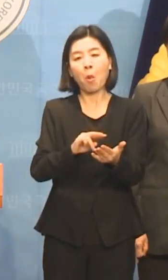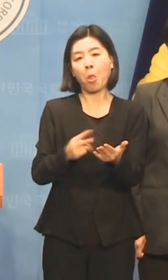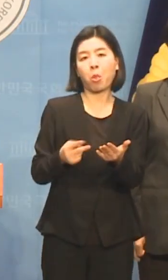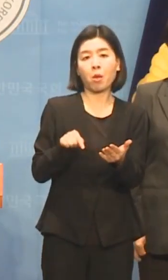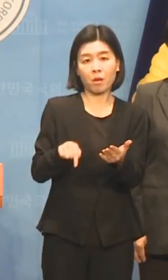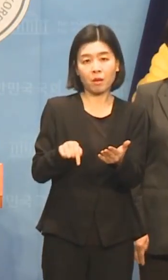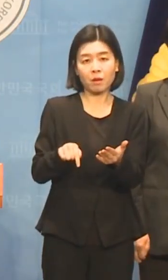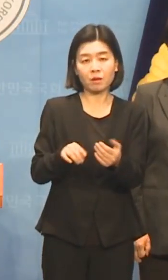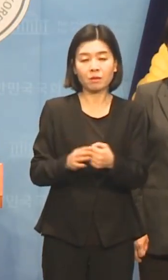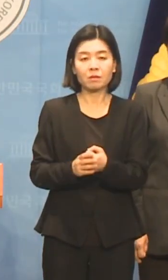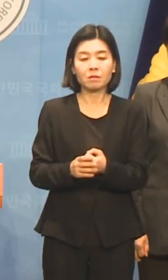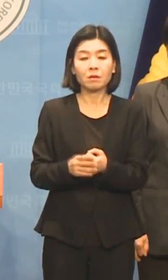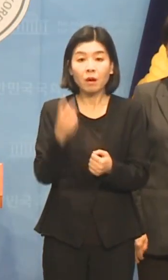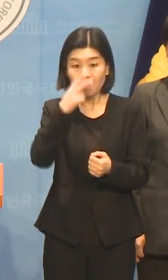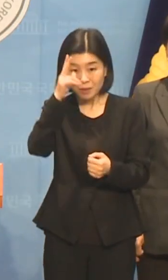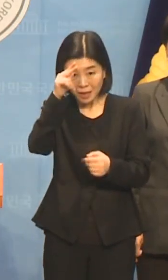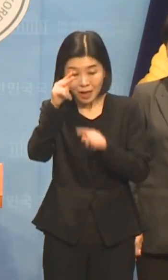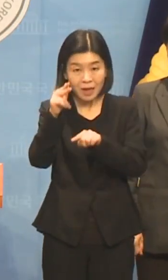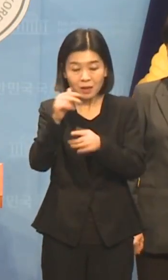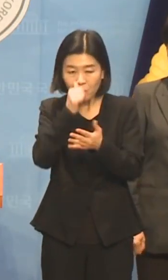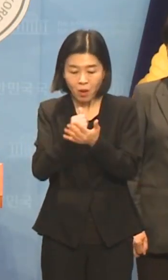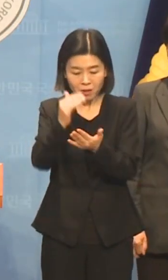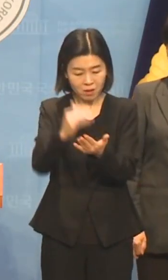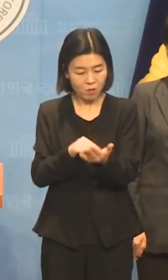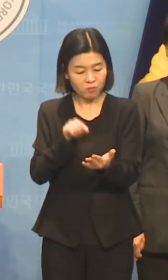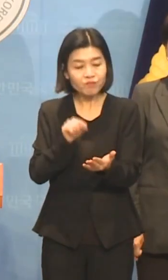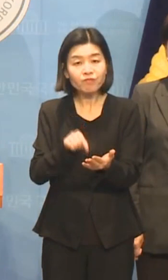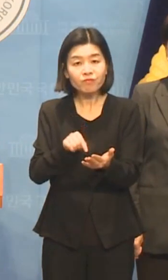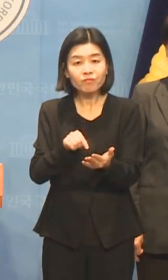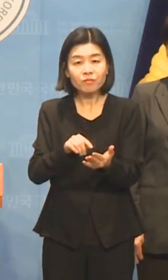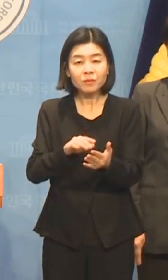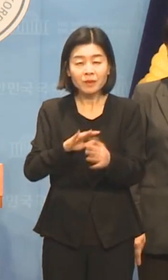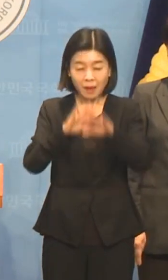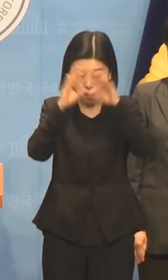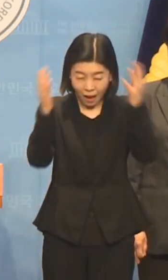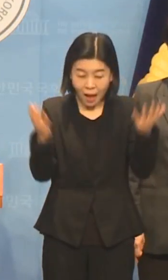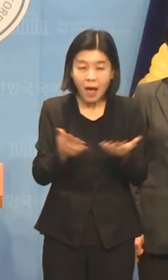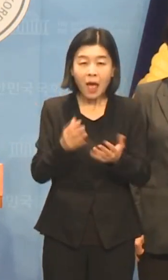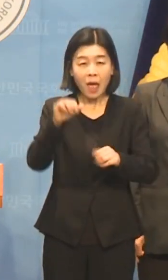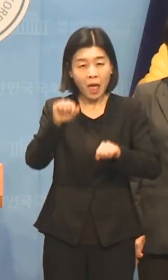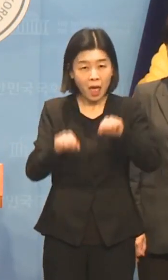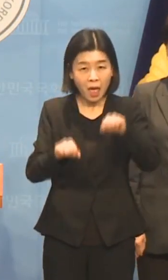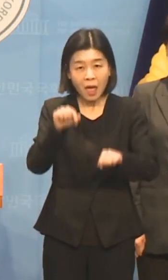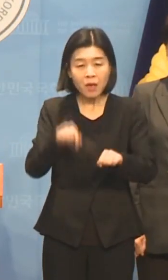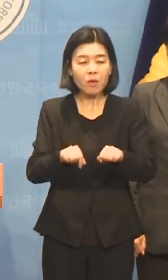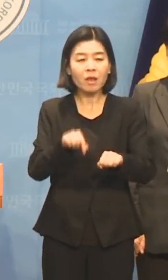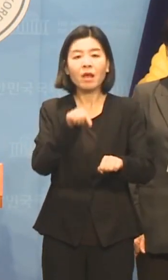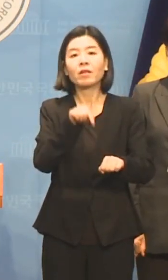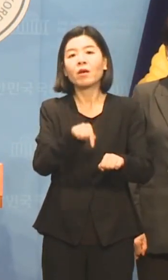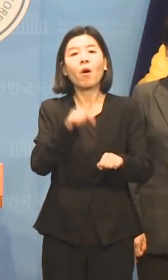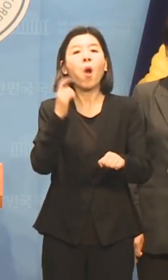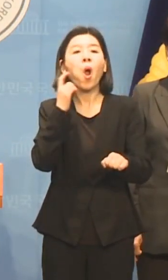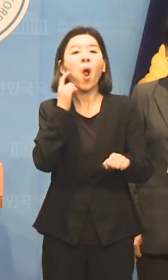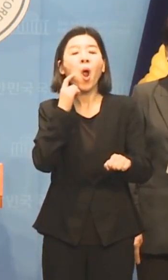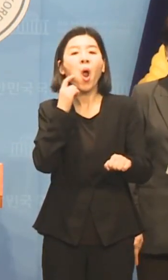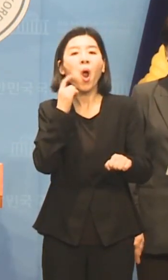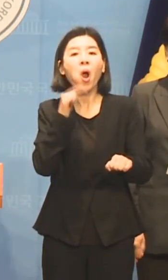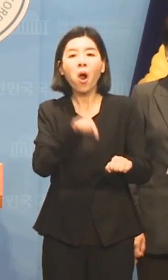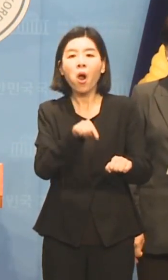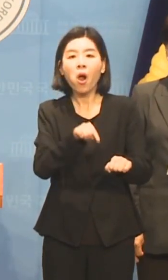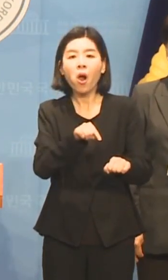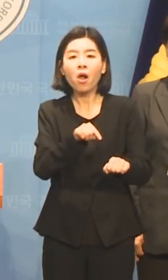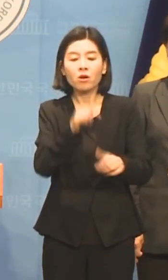하지만 검찰은 공소장에 있는 모든 행위가 허위라는 식으로 오히려